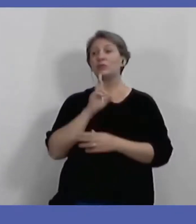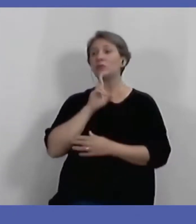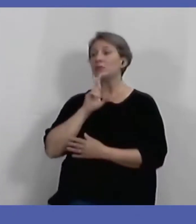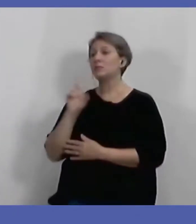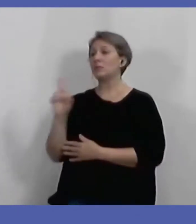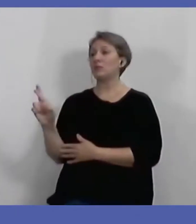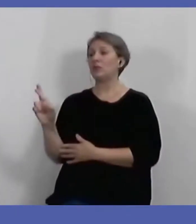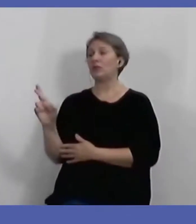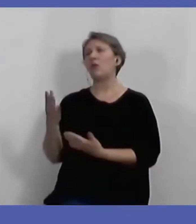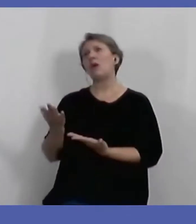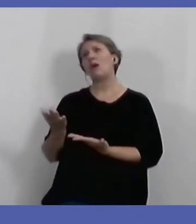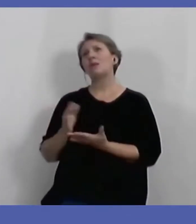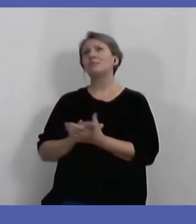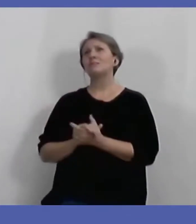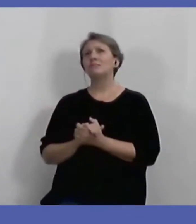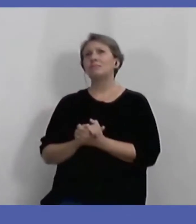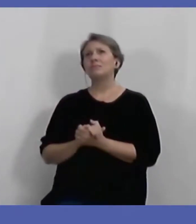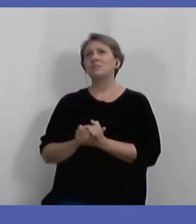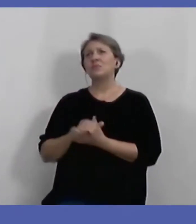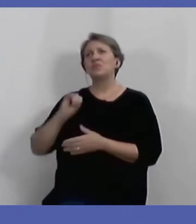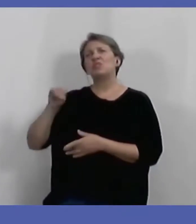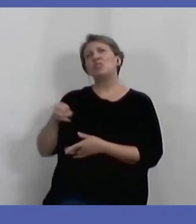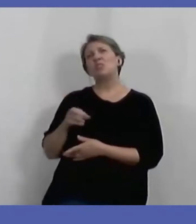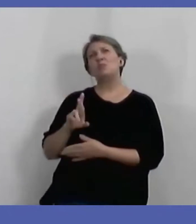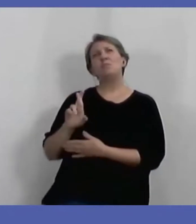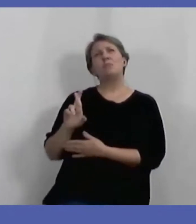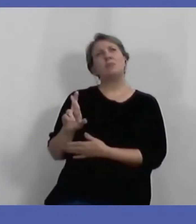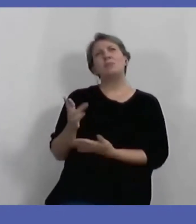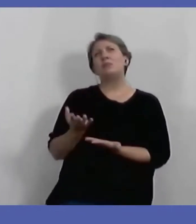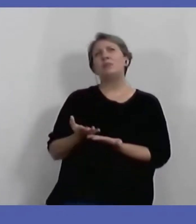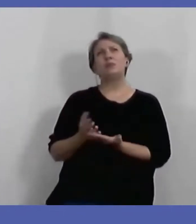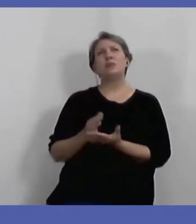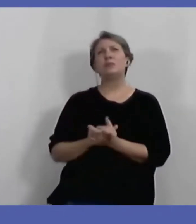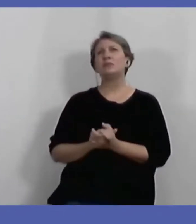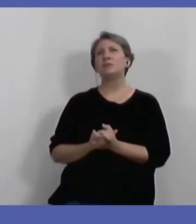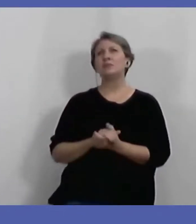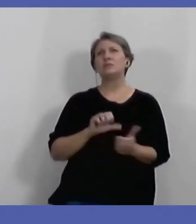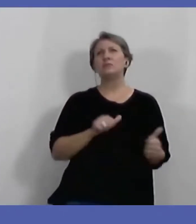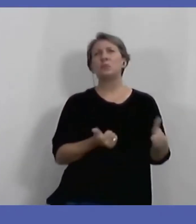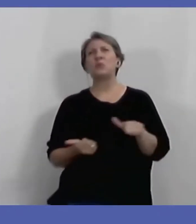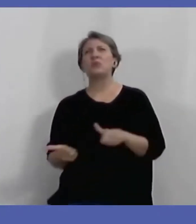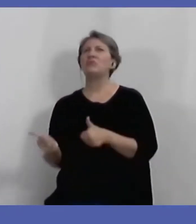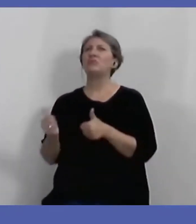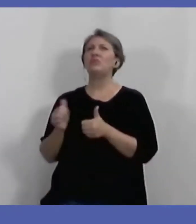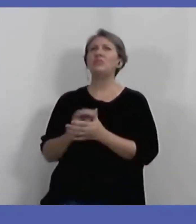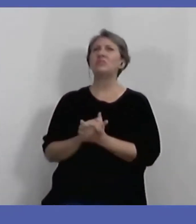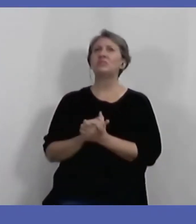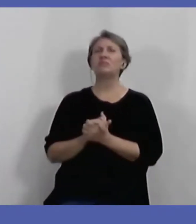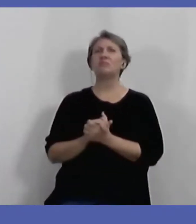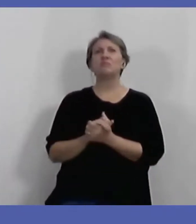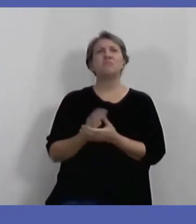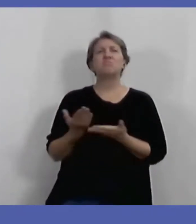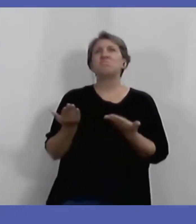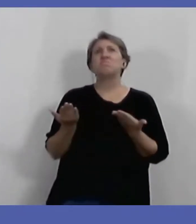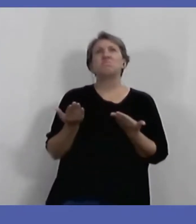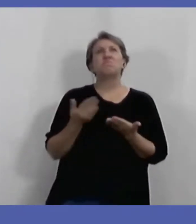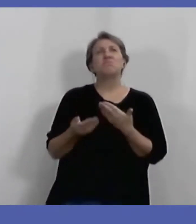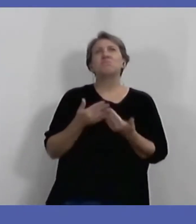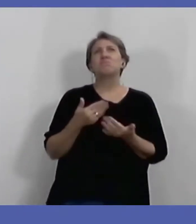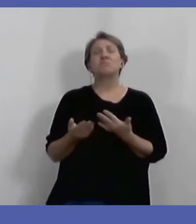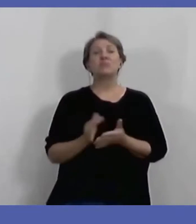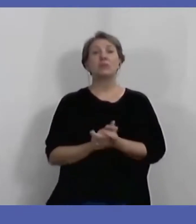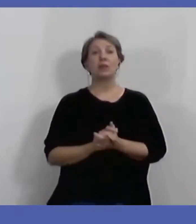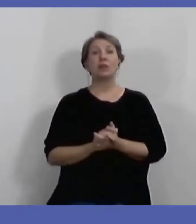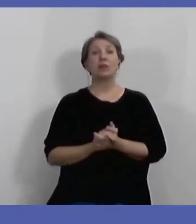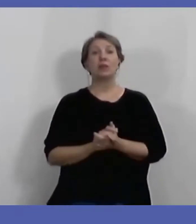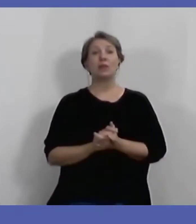Jeremias, ou algum dos profetas, né? E aí o Senhor diz: mas vós, voltando-se para eles, né? Sim,